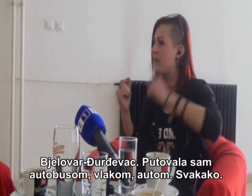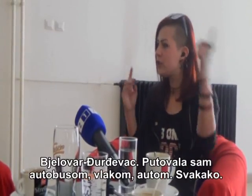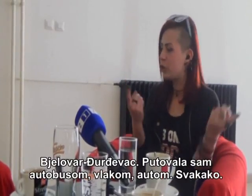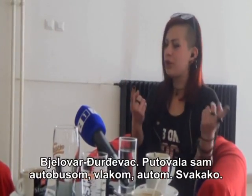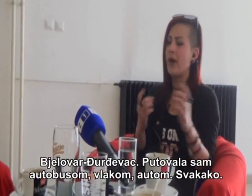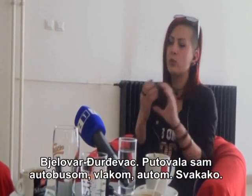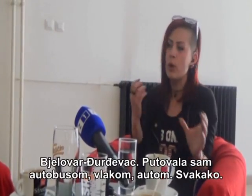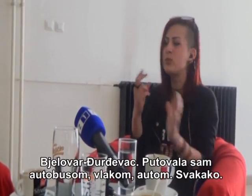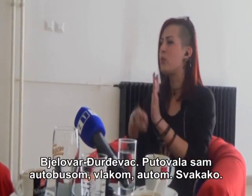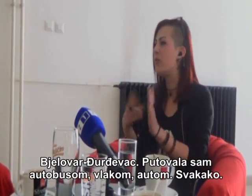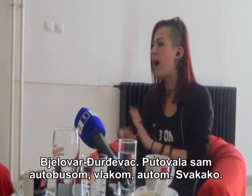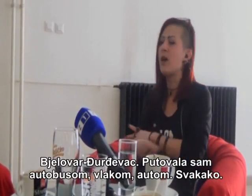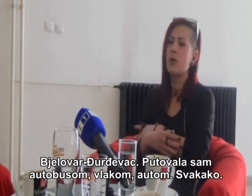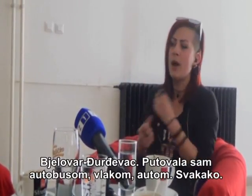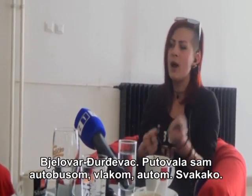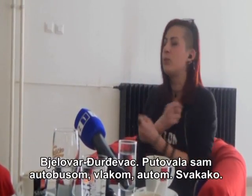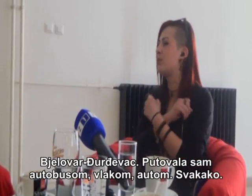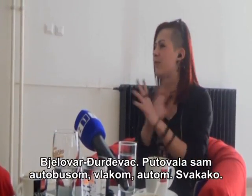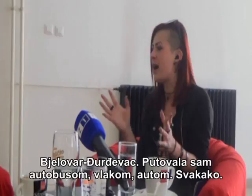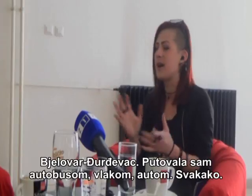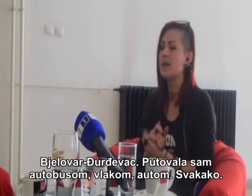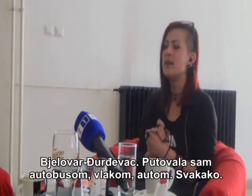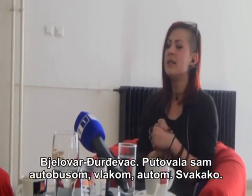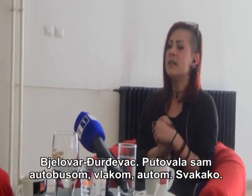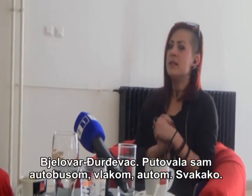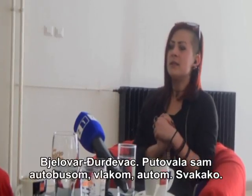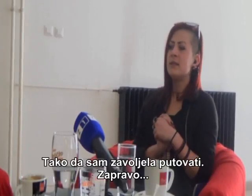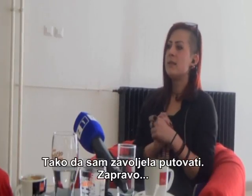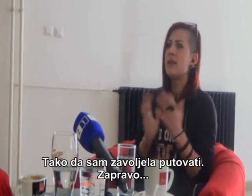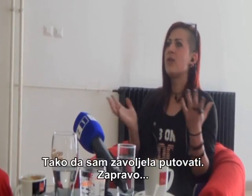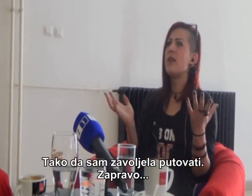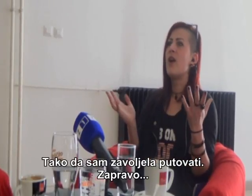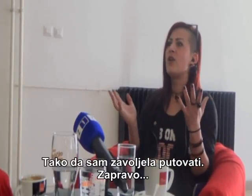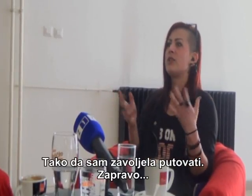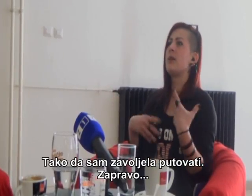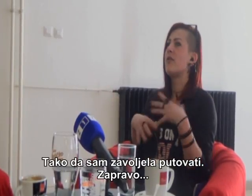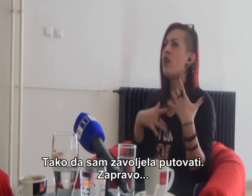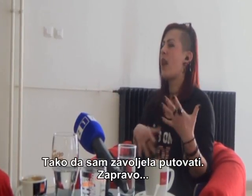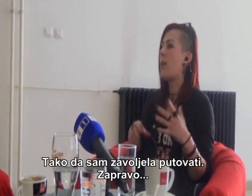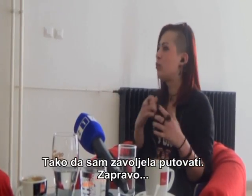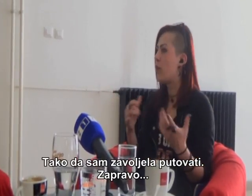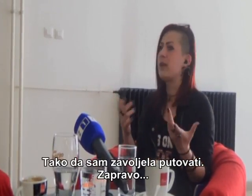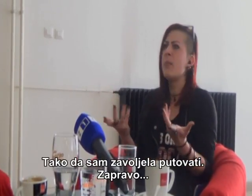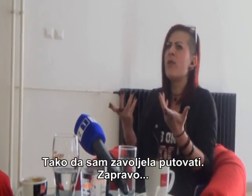je dućeva, autobusom, vlakom, autom, svakak. Tako da ono, sam zavoljela putovat. Zapravo,